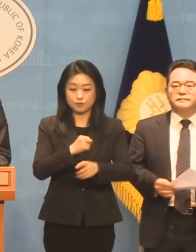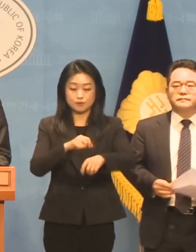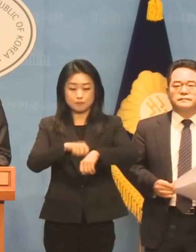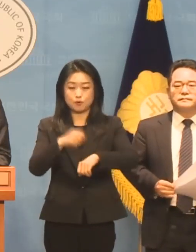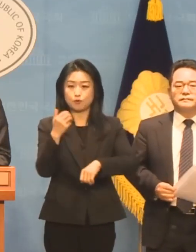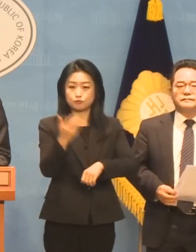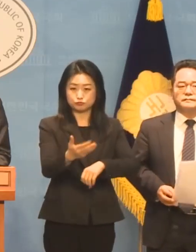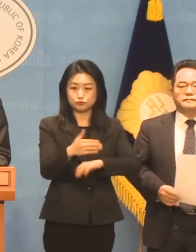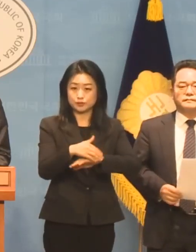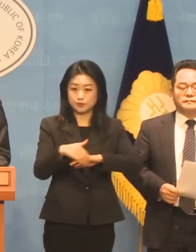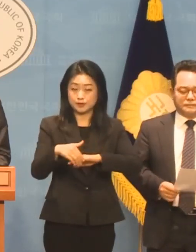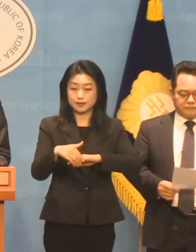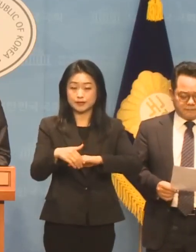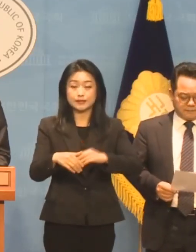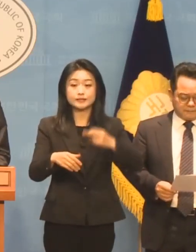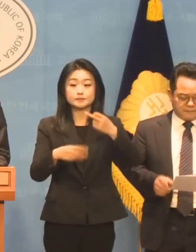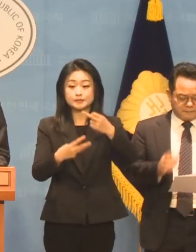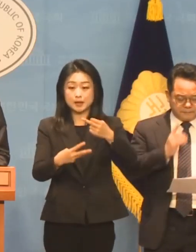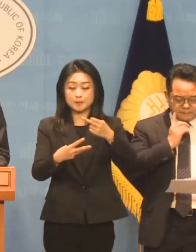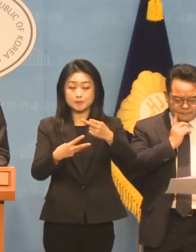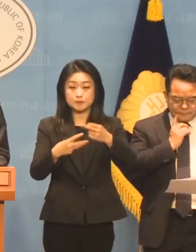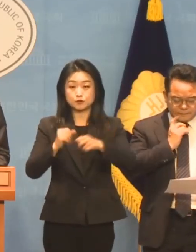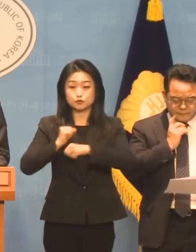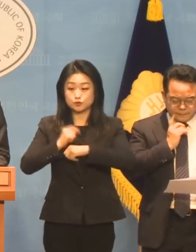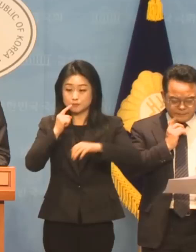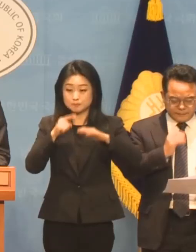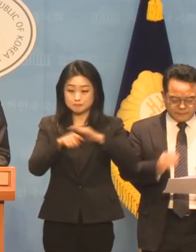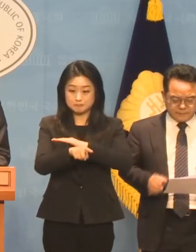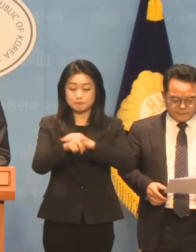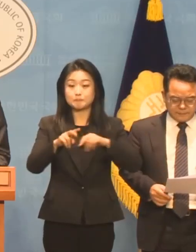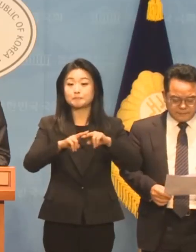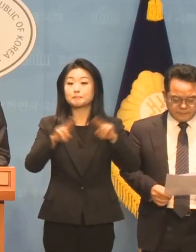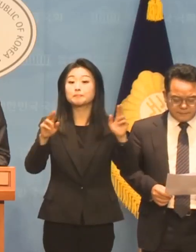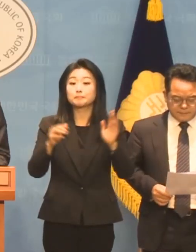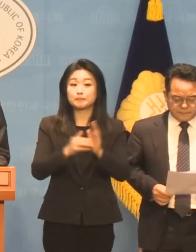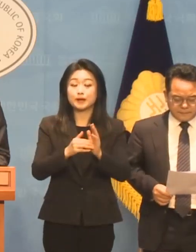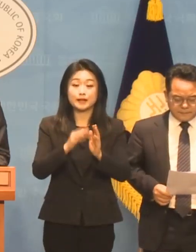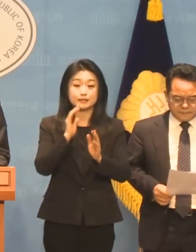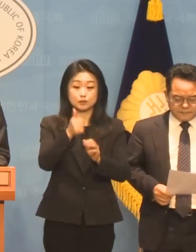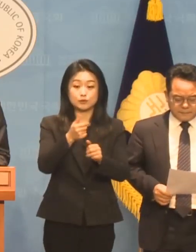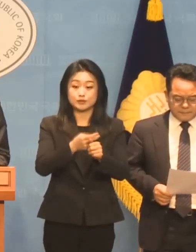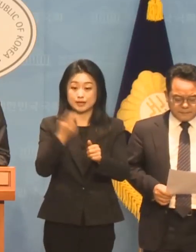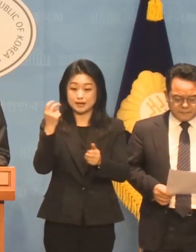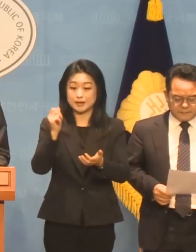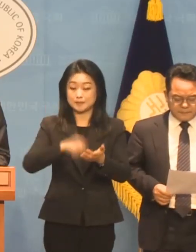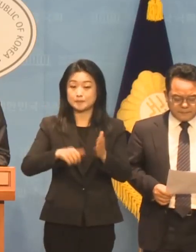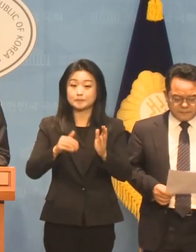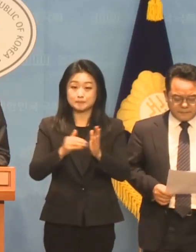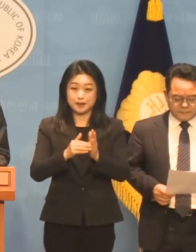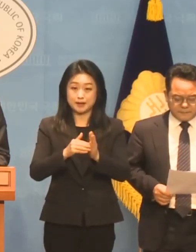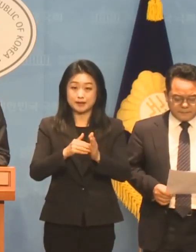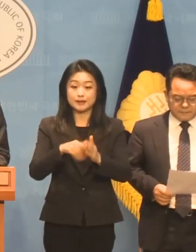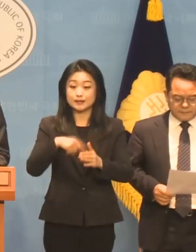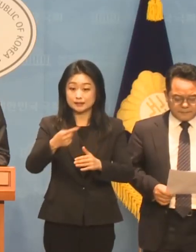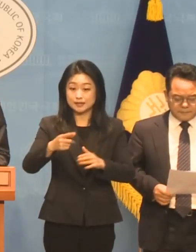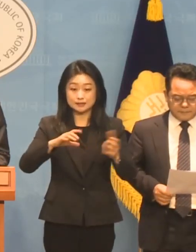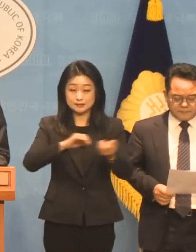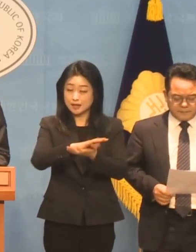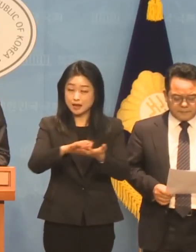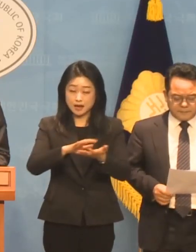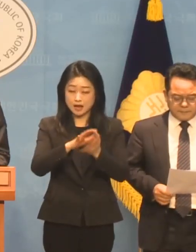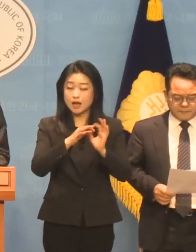묻겠습니다. 12.3 비상계엄이 해제되었고 대통령 탄핵안도 가결되었지만 내란은